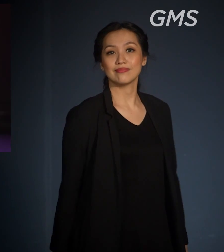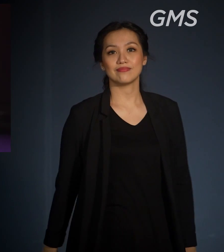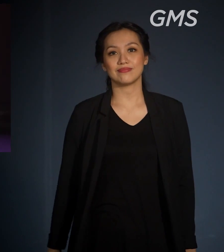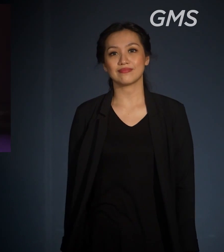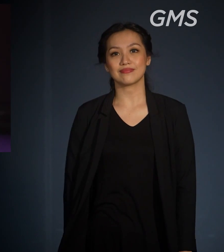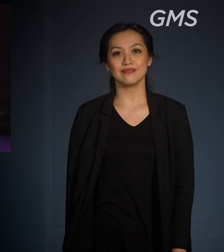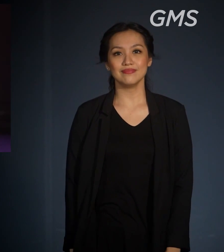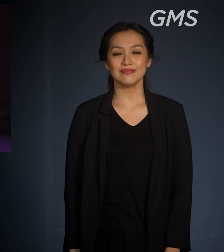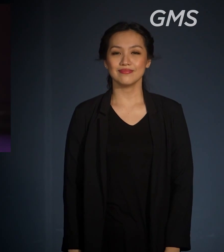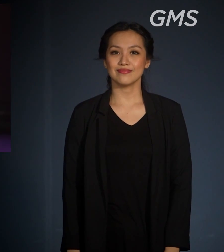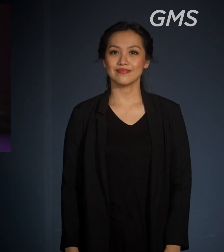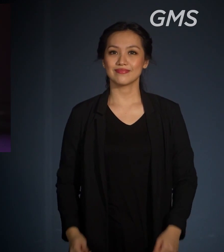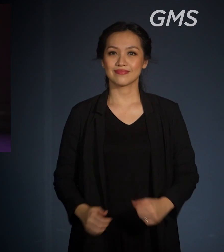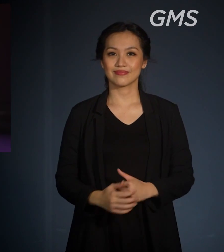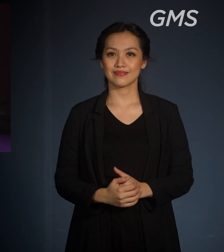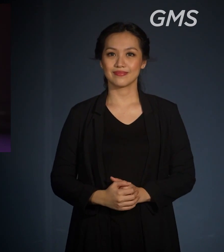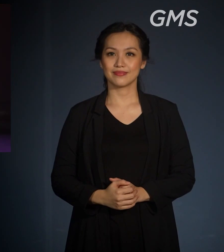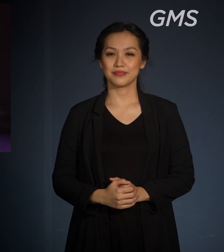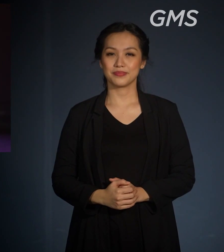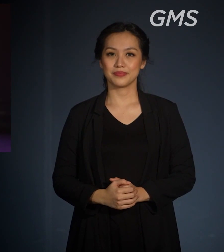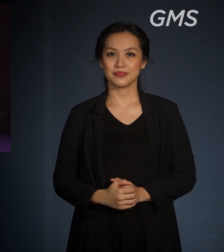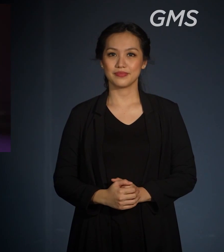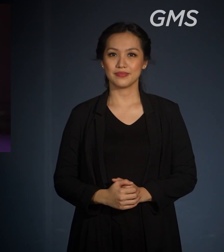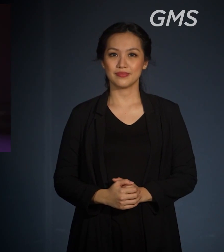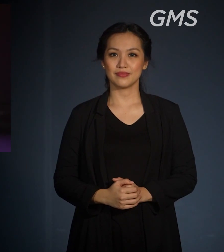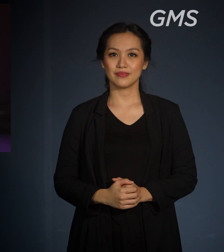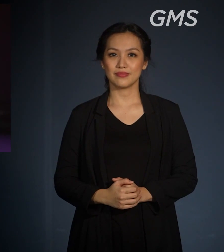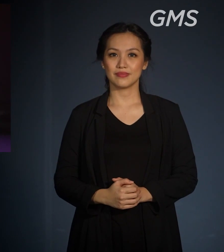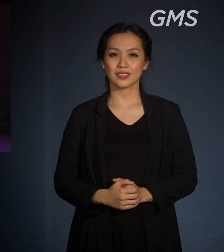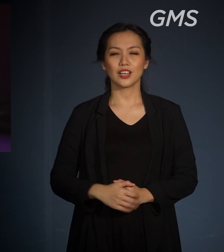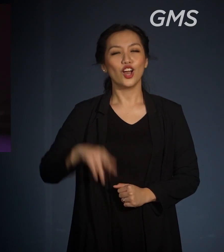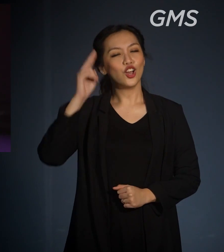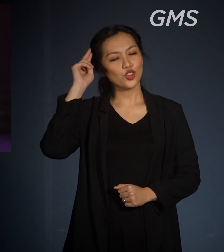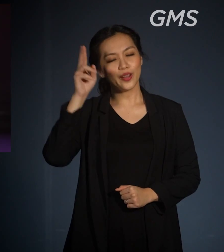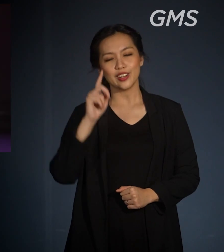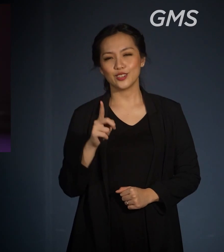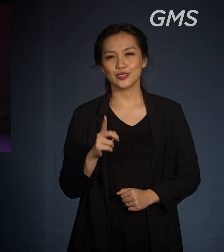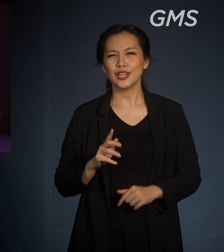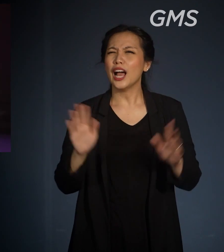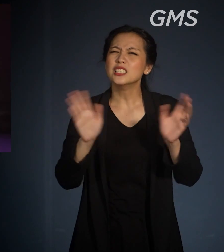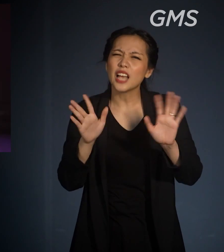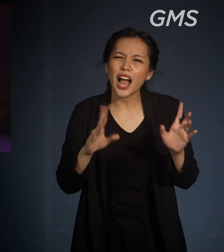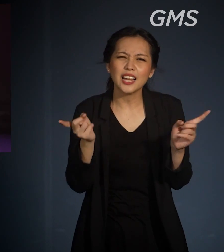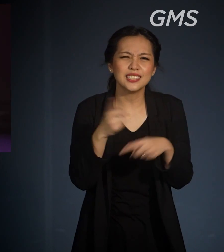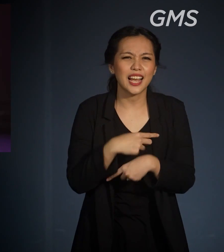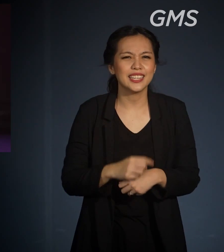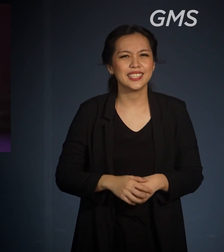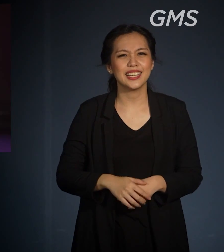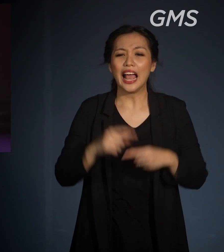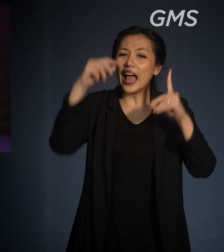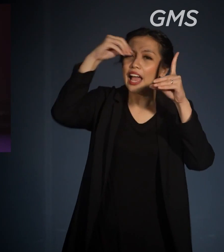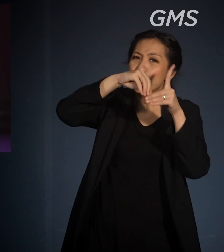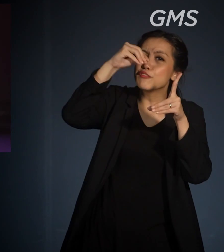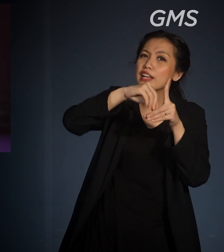saudara, Tuhan tidak harus jadi investor yang rugi dalam kehidupan kita. Semua tergantung dari keputusan